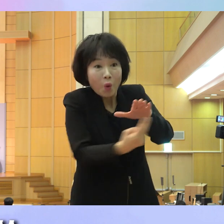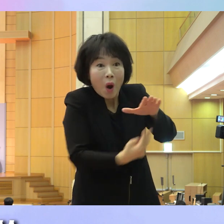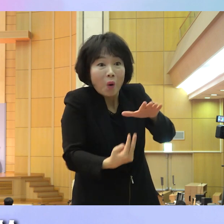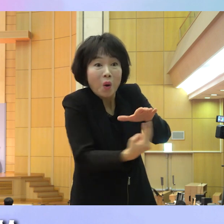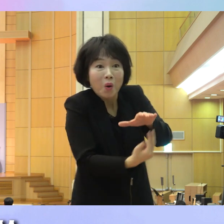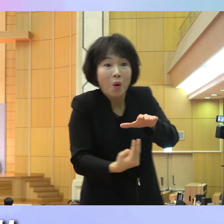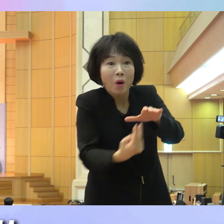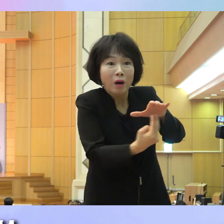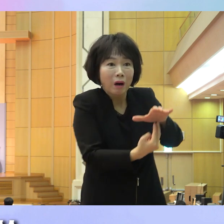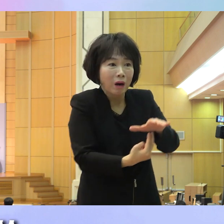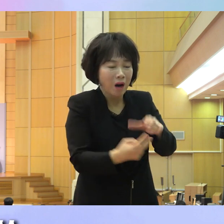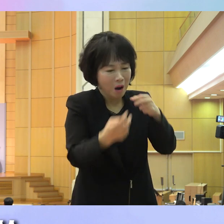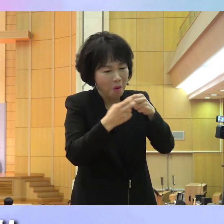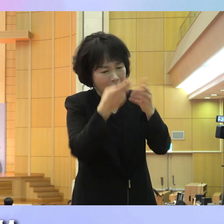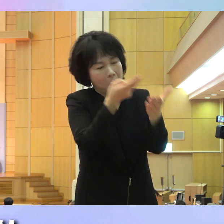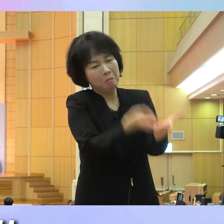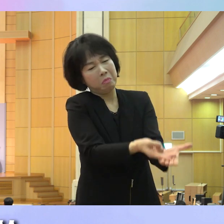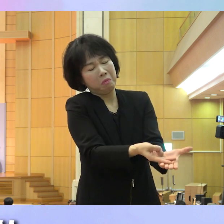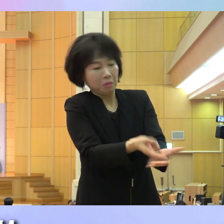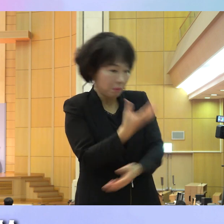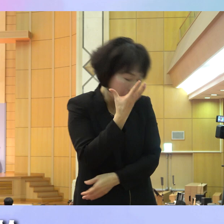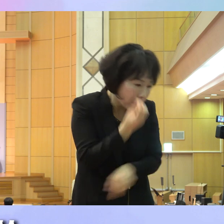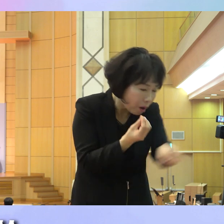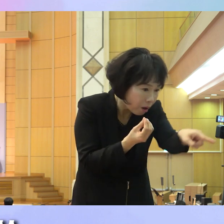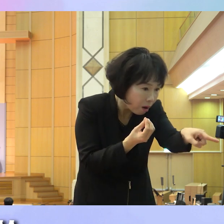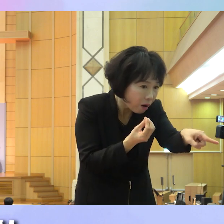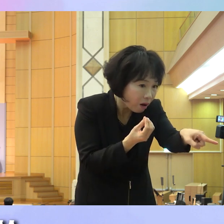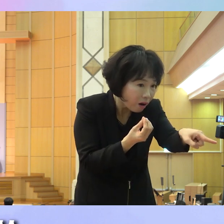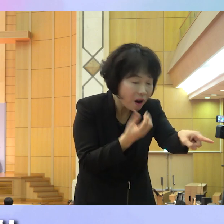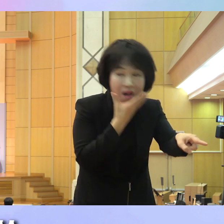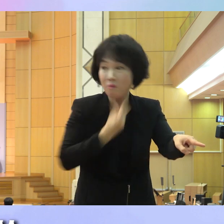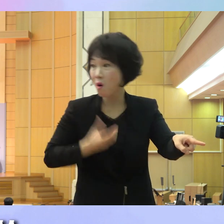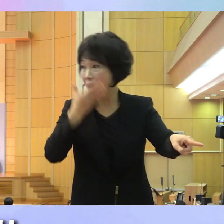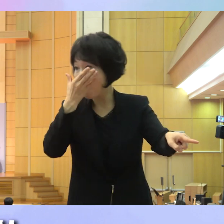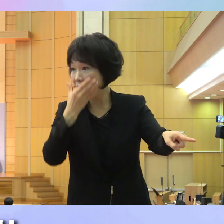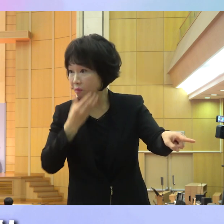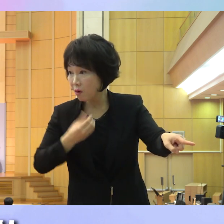안에서 요양병원 안에서 그렇게 사는 것이 과연 사는 거냐 이 말이에요.